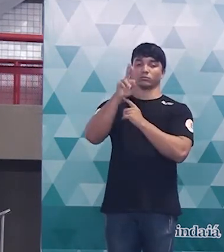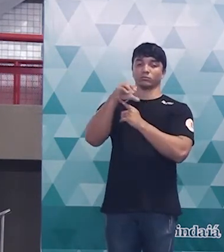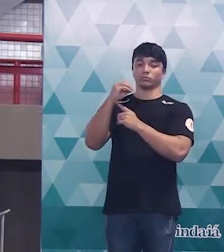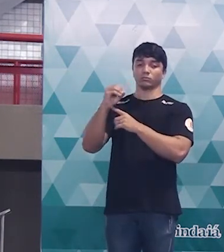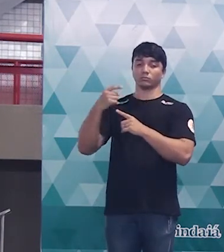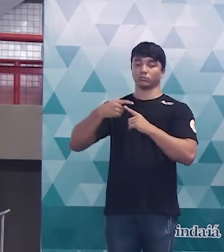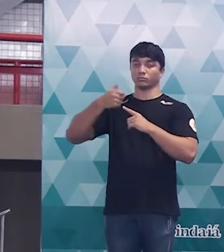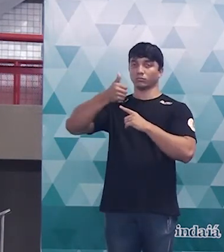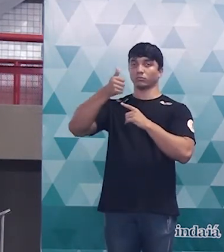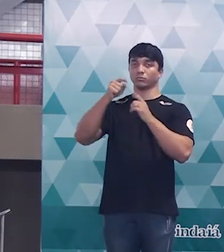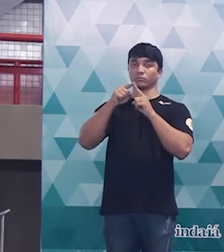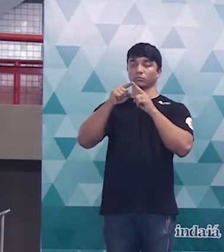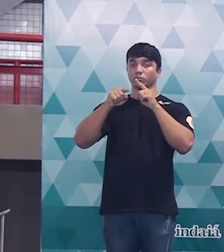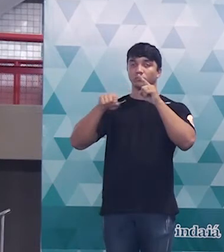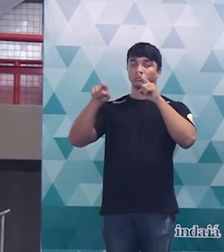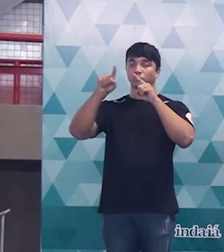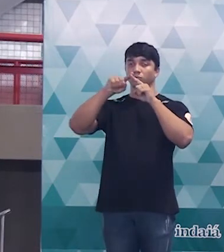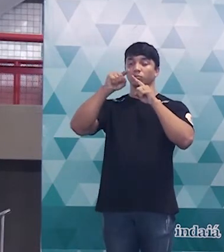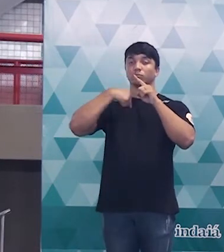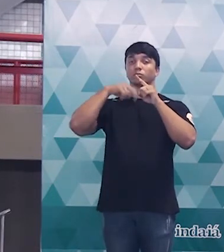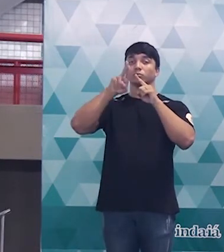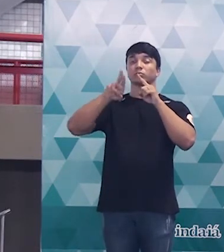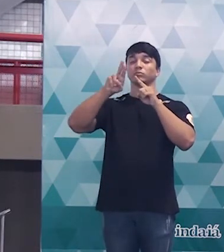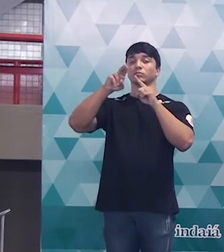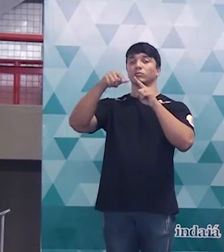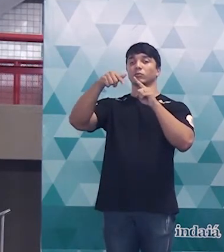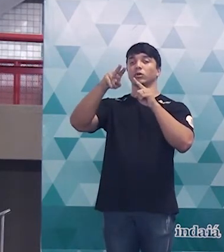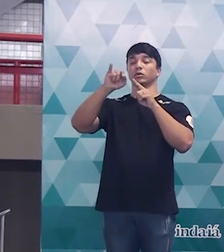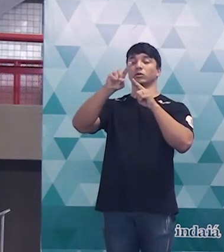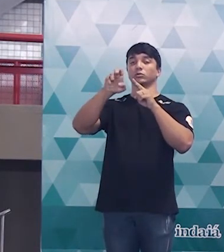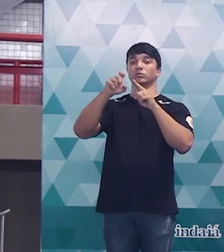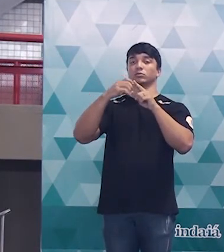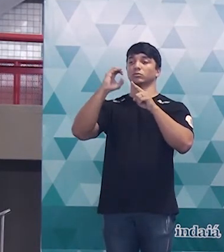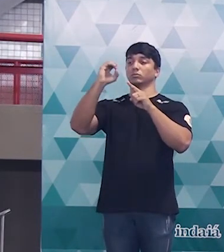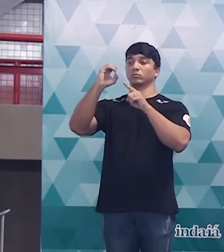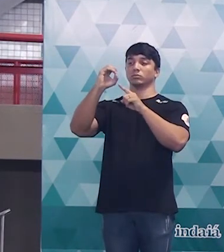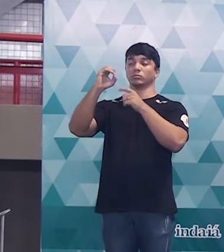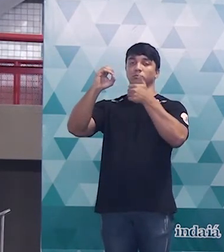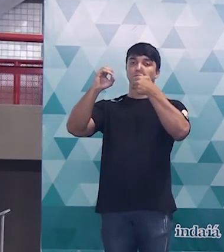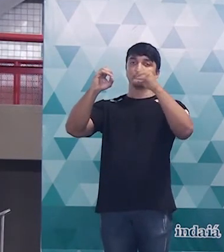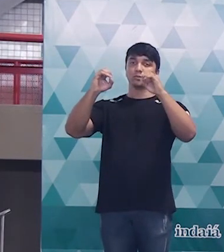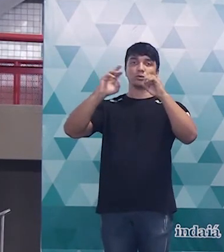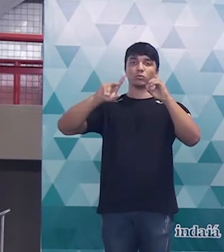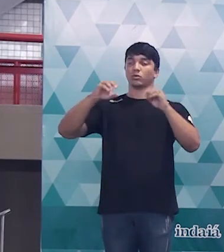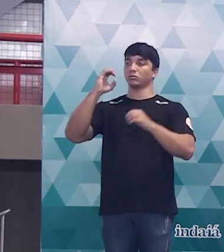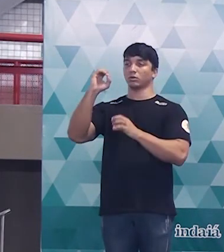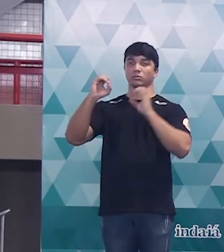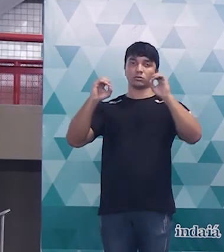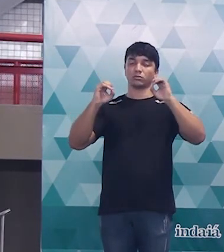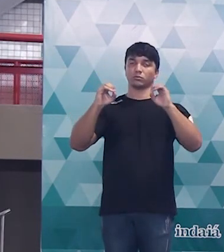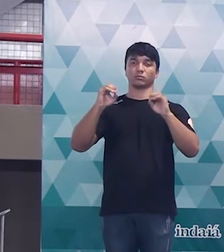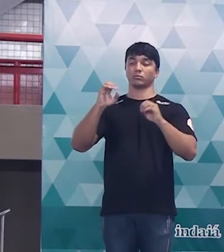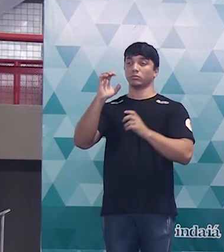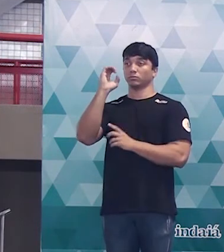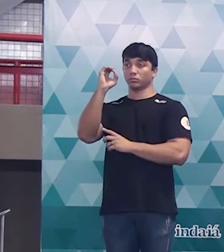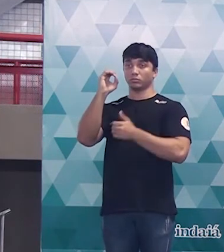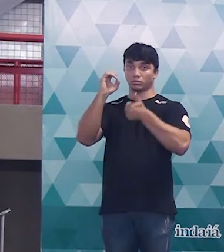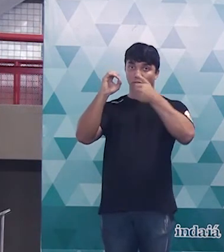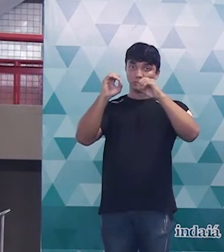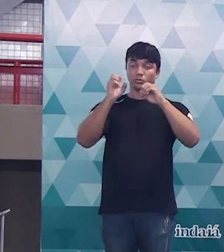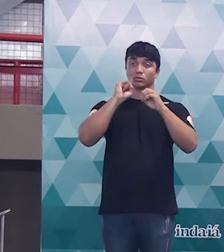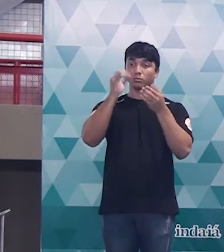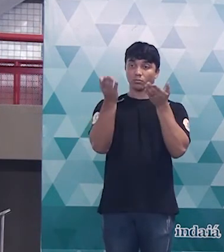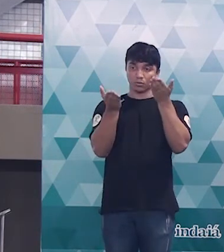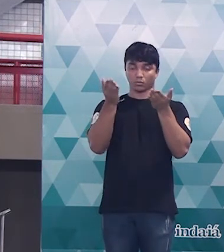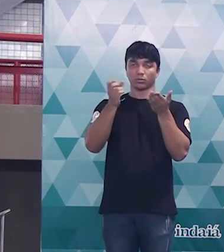no primeiro quadrante, posso dizer a vocês, seria o ponto 0 e 10. Não é o ponto 0 e 0. Só vão ser